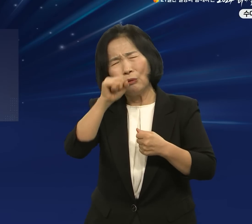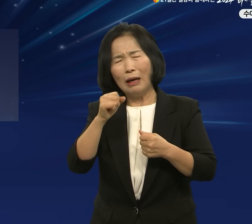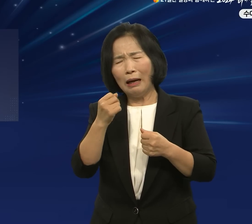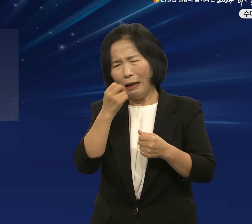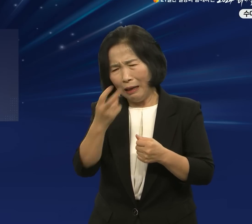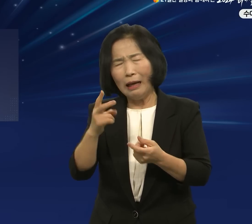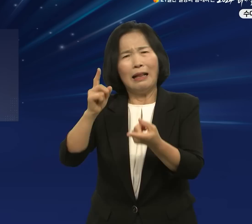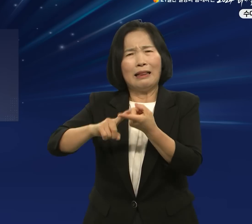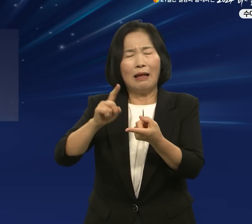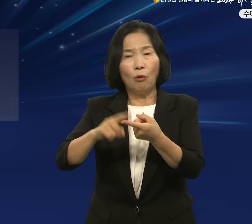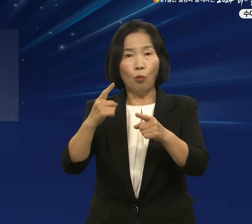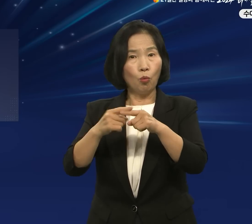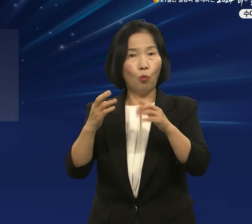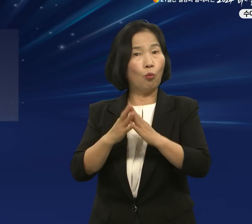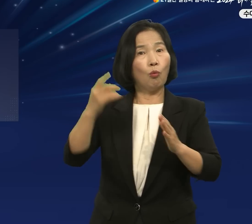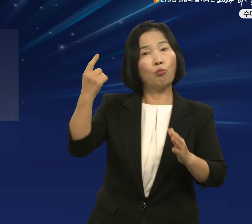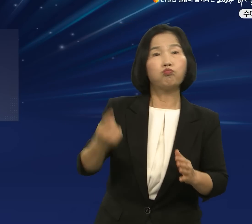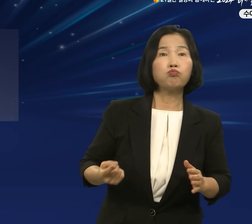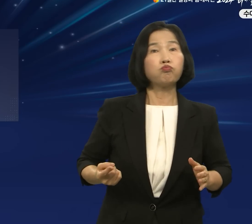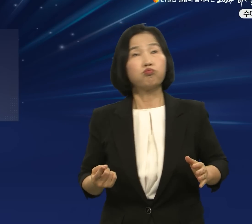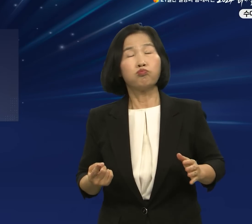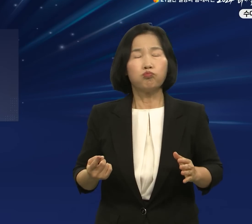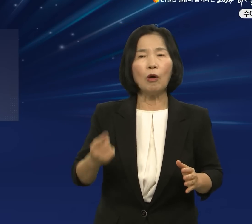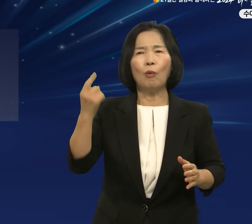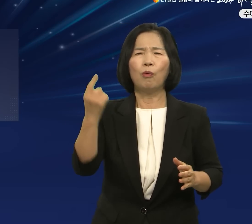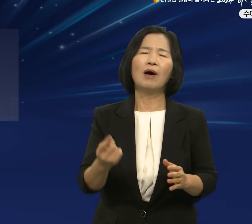지금부터 내년 초여름까지는